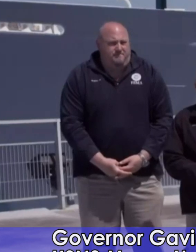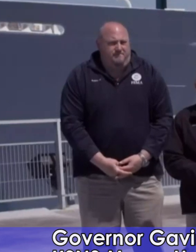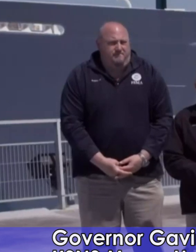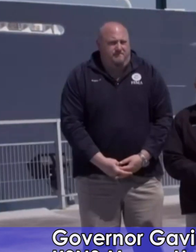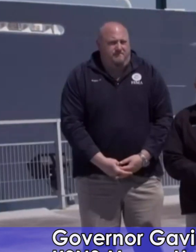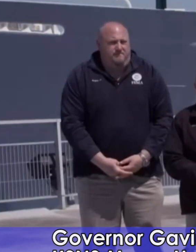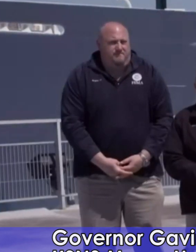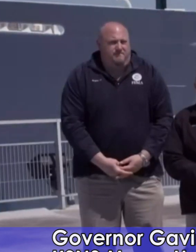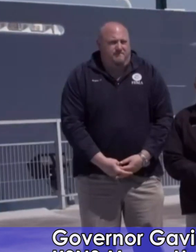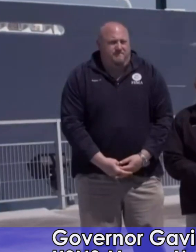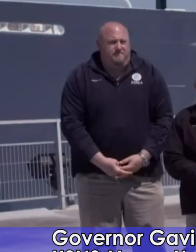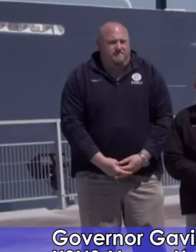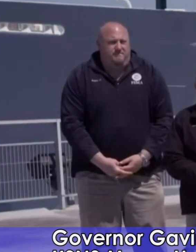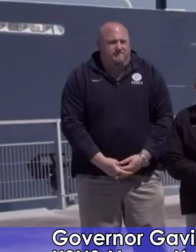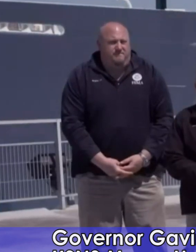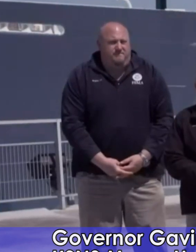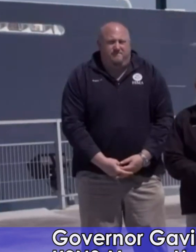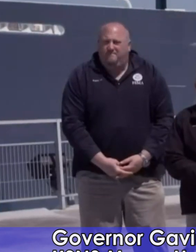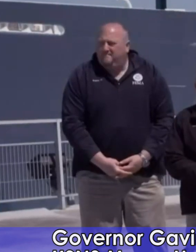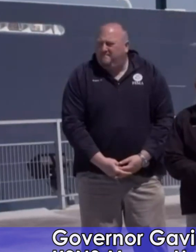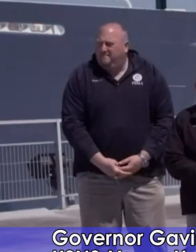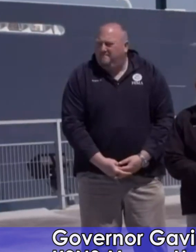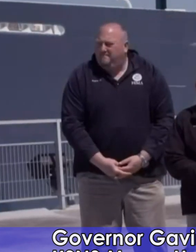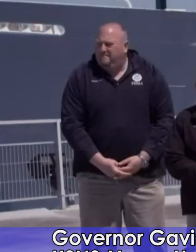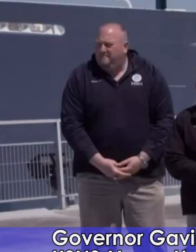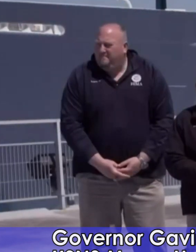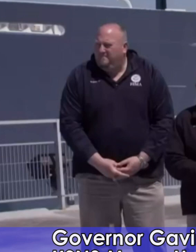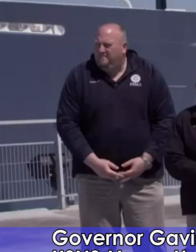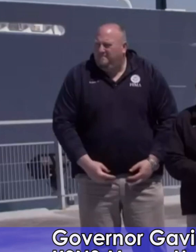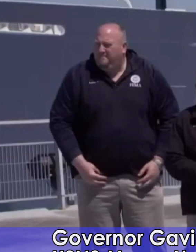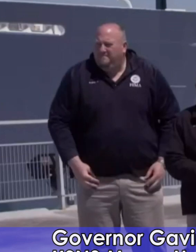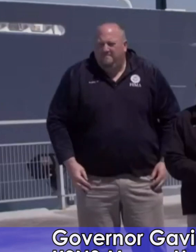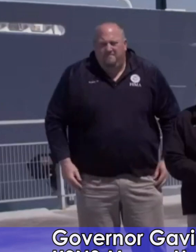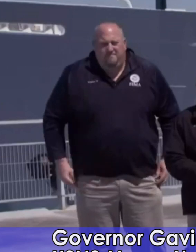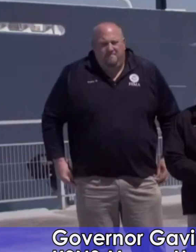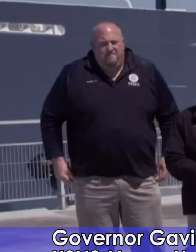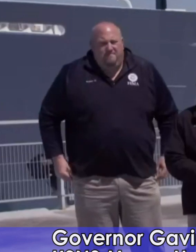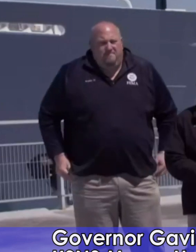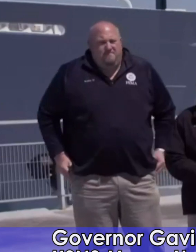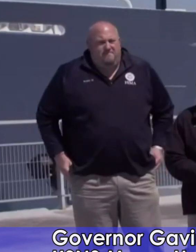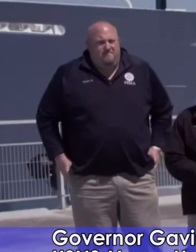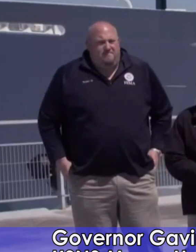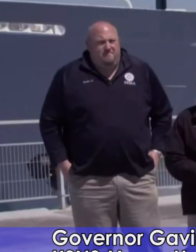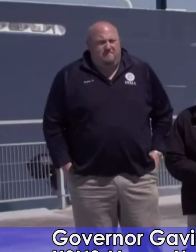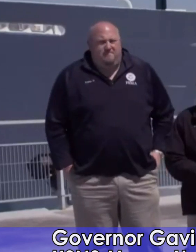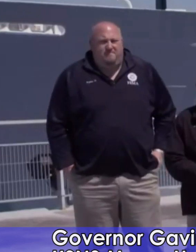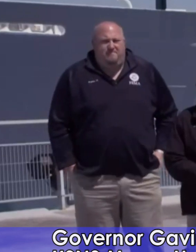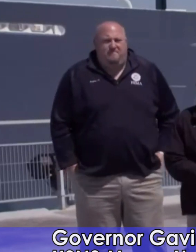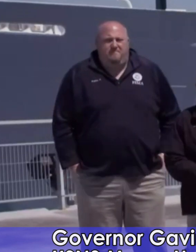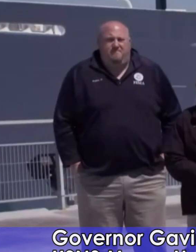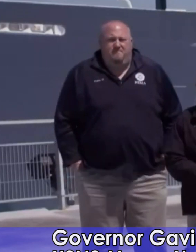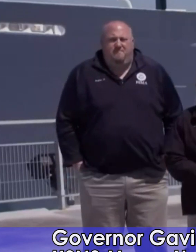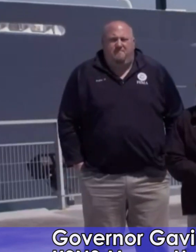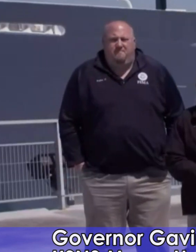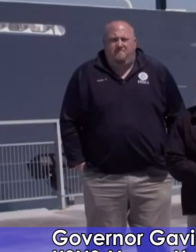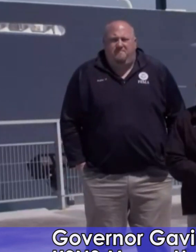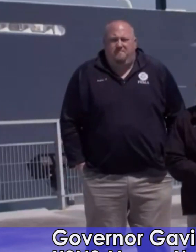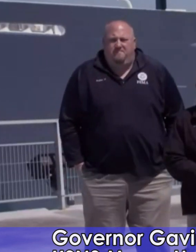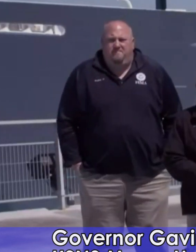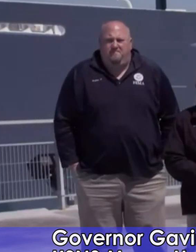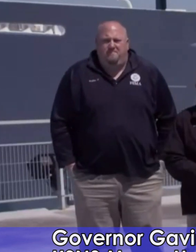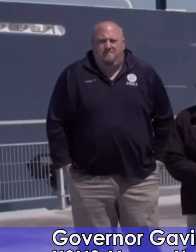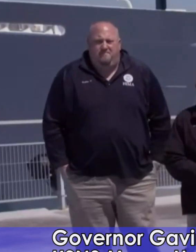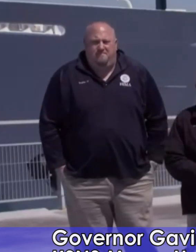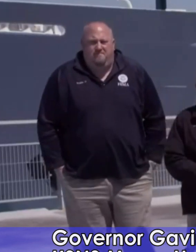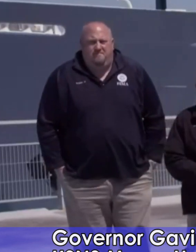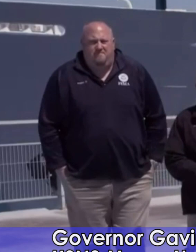65% de las camas que están disponibles por la gente de Los Ángeles y esta región con esta barca. Y este